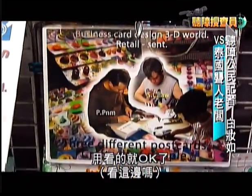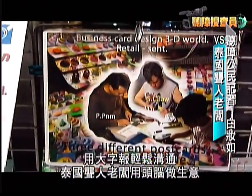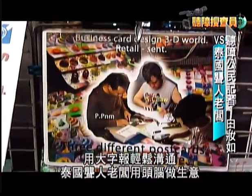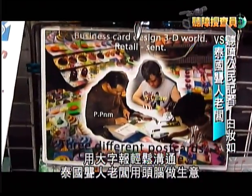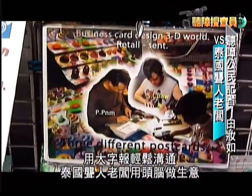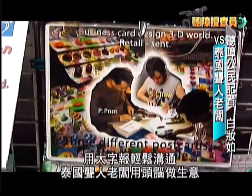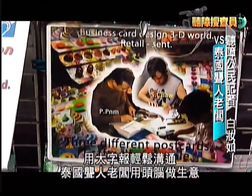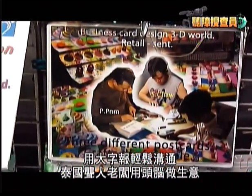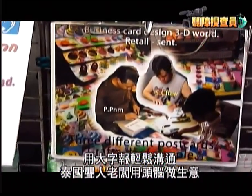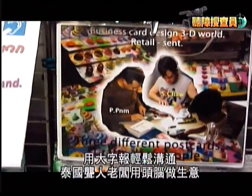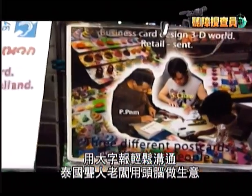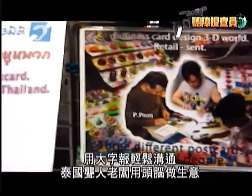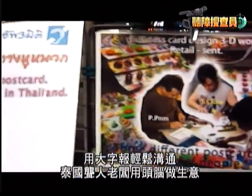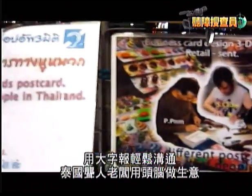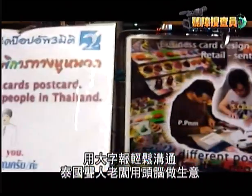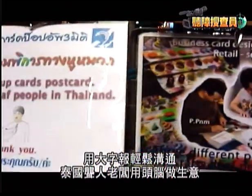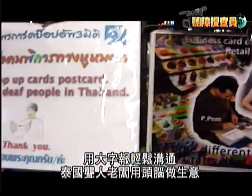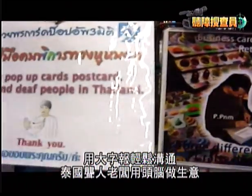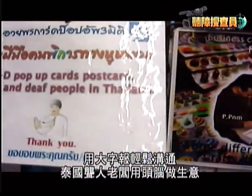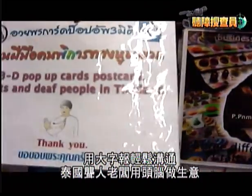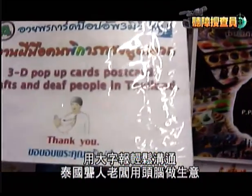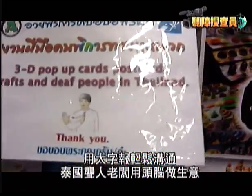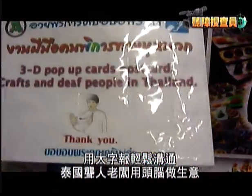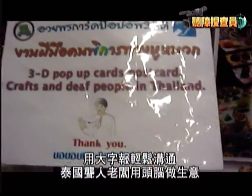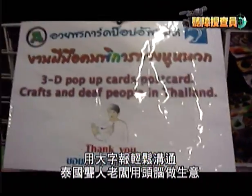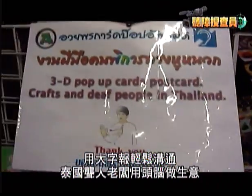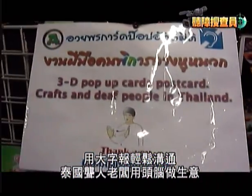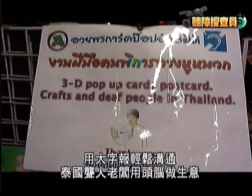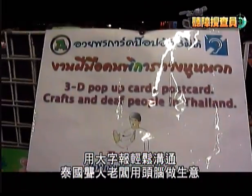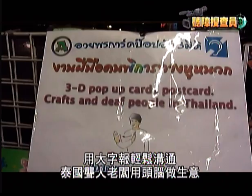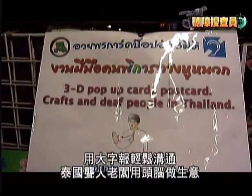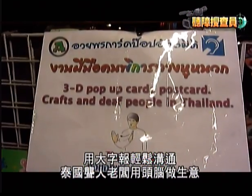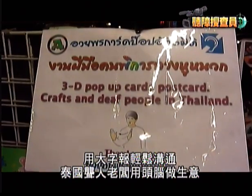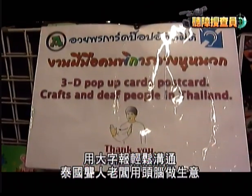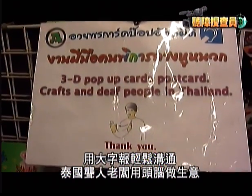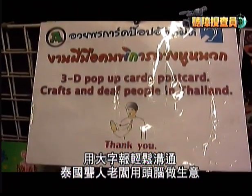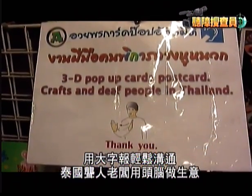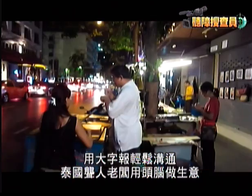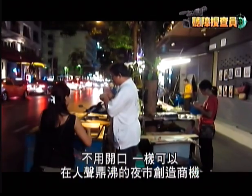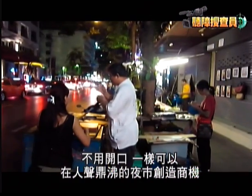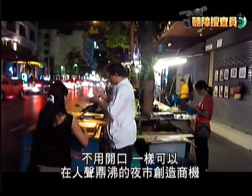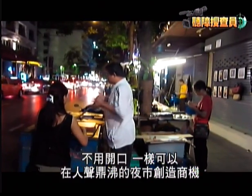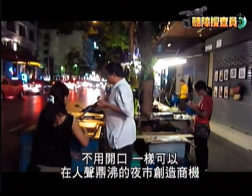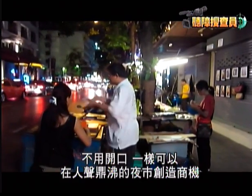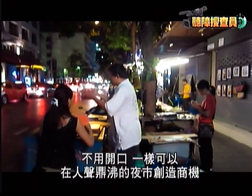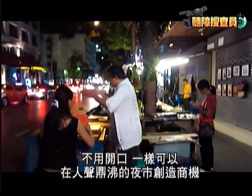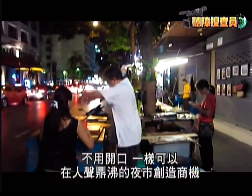用大字报轻松沟通，泰国聋人老板用头脑做生意，不用开口，一样可以在人